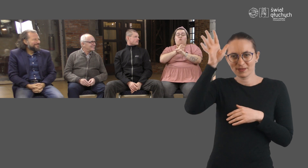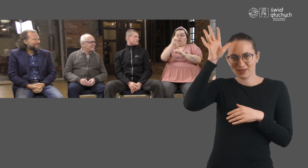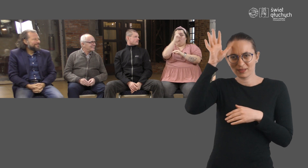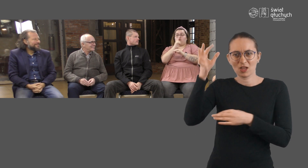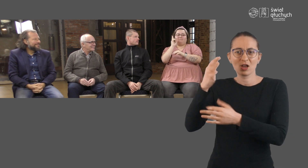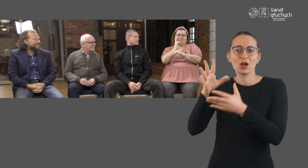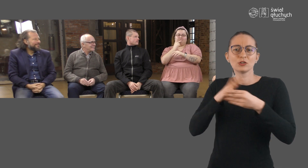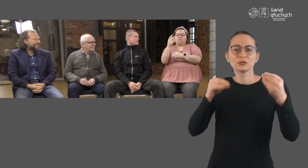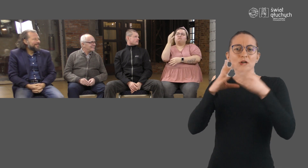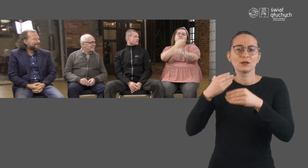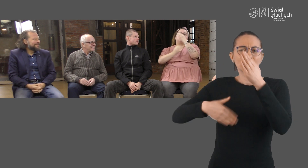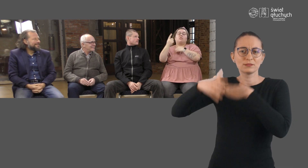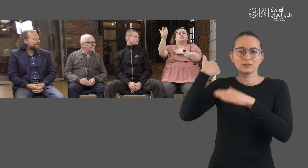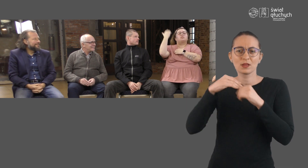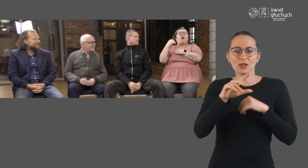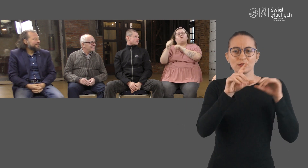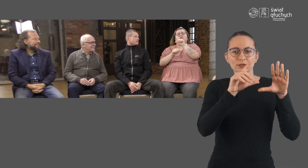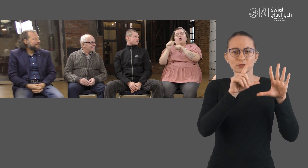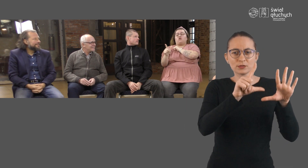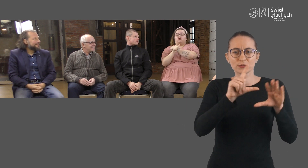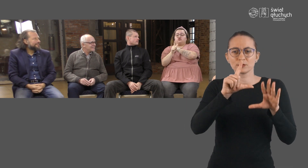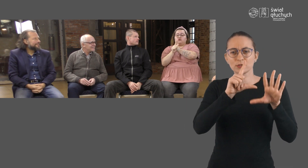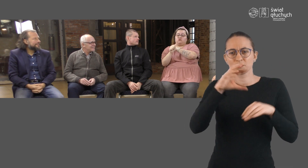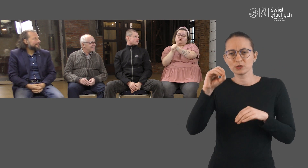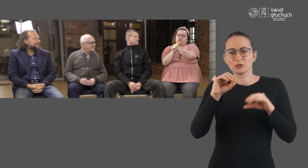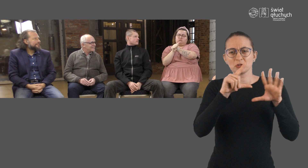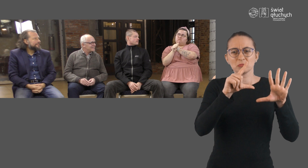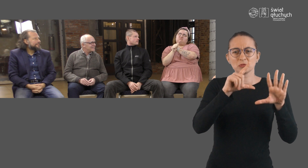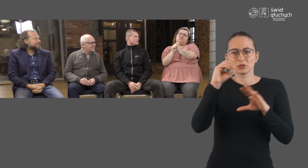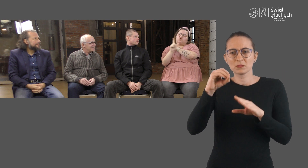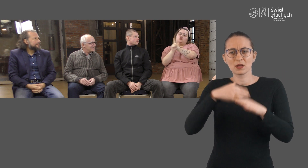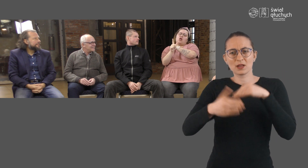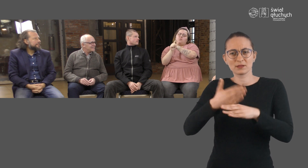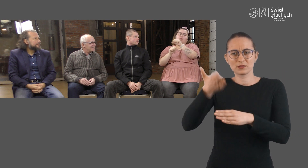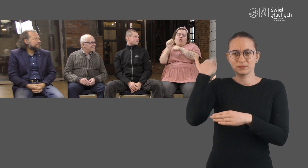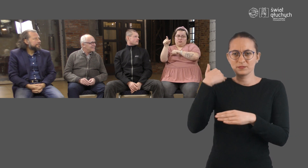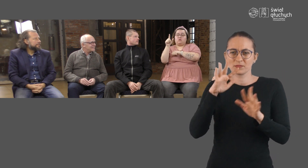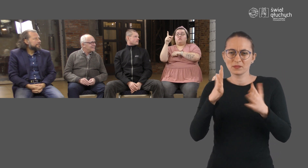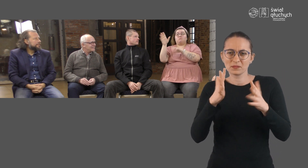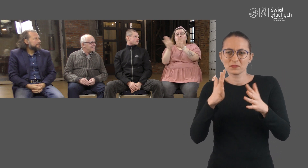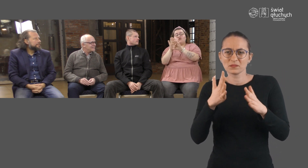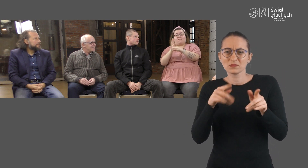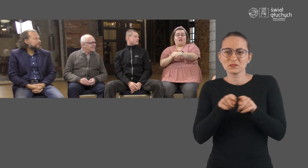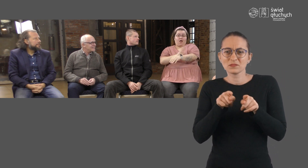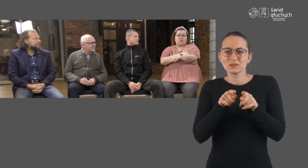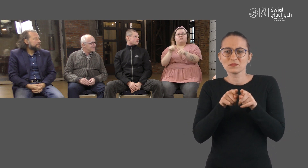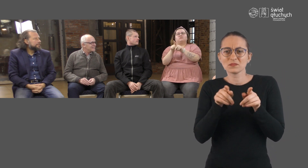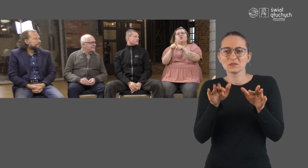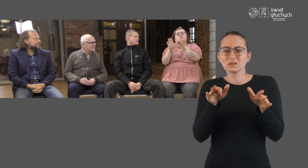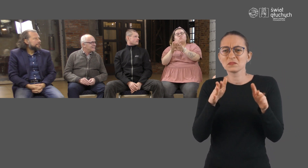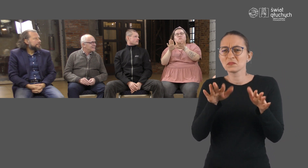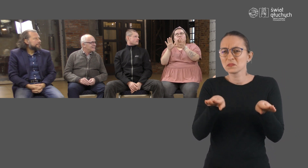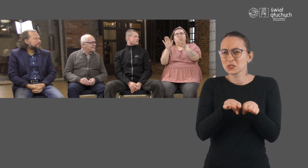Ja też chciałam nawiązać, moi rodzice są głusi. Opowiadali mi kiedyś w latach 60., 70.